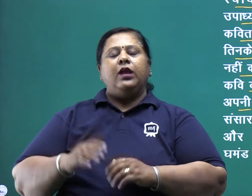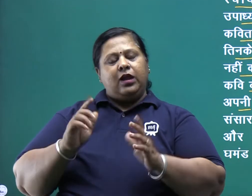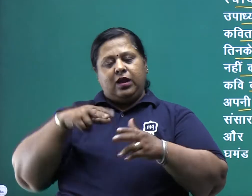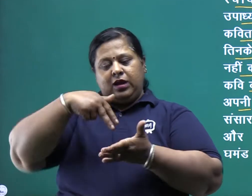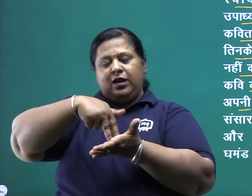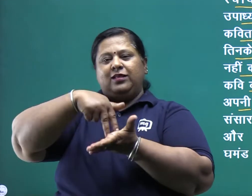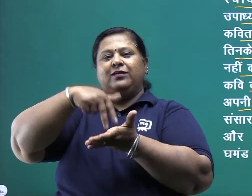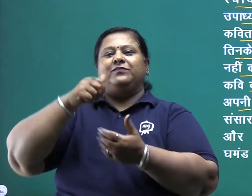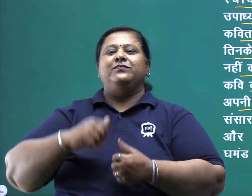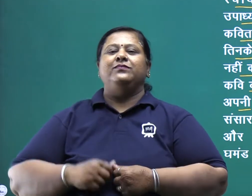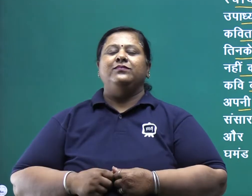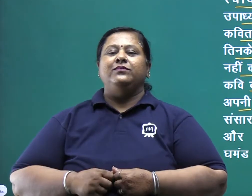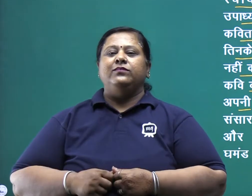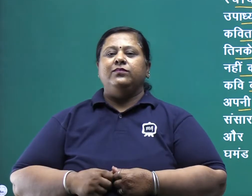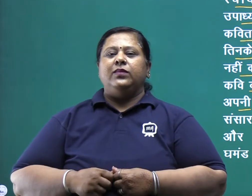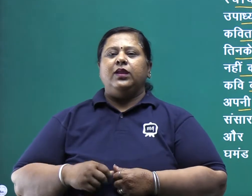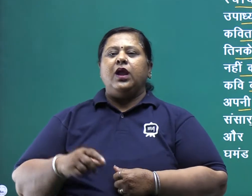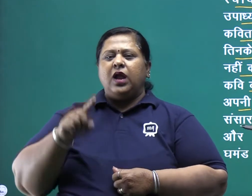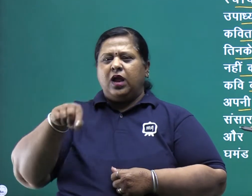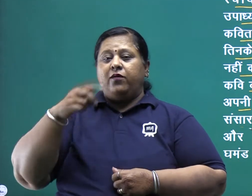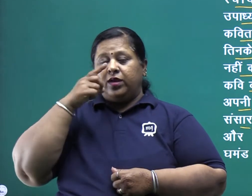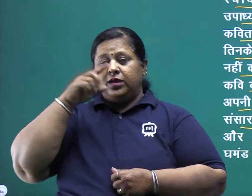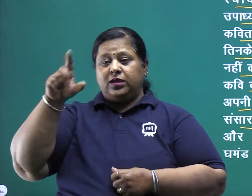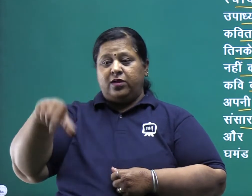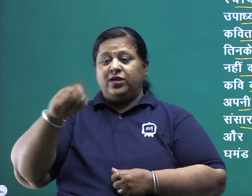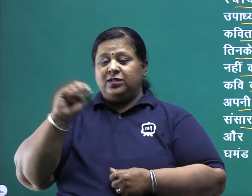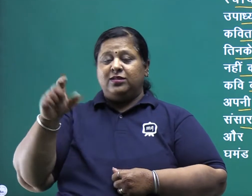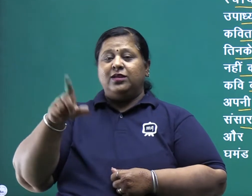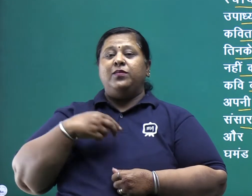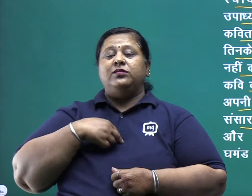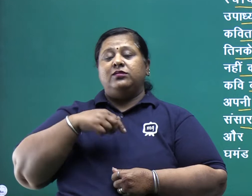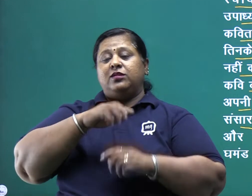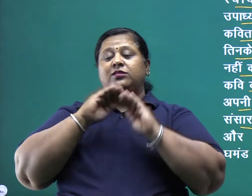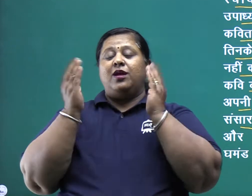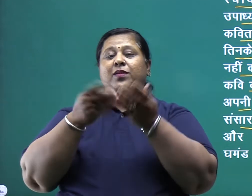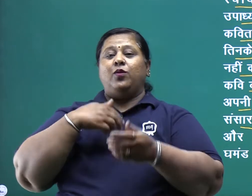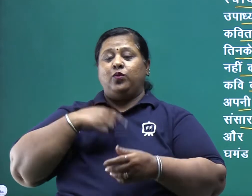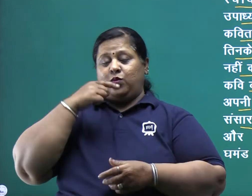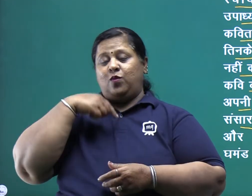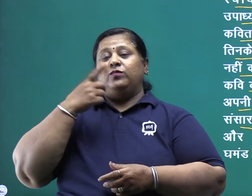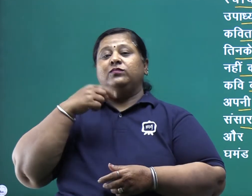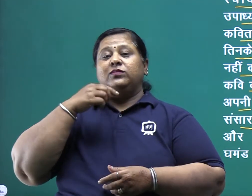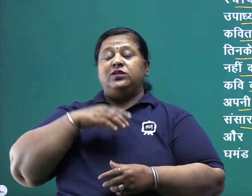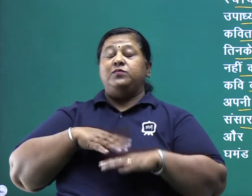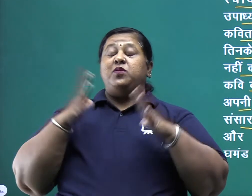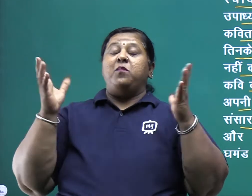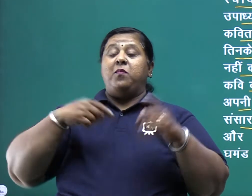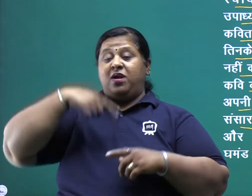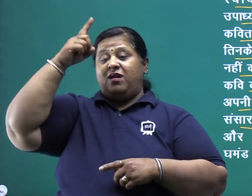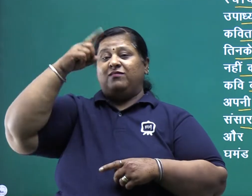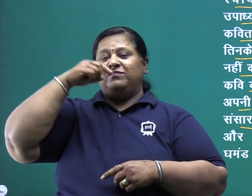खड़ा था। कवि संसार में खुद को सबसे बड़ा